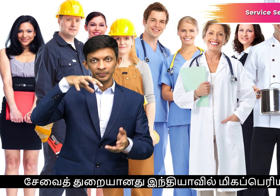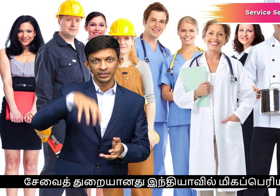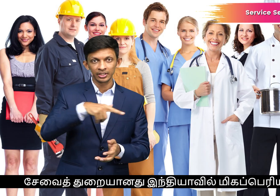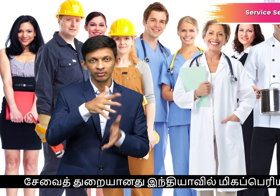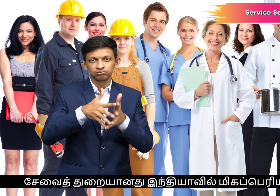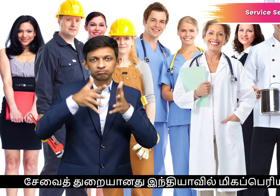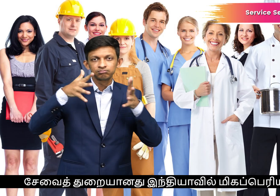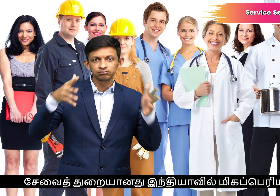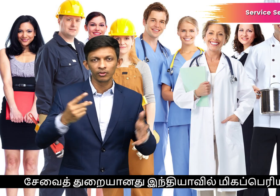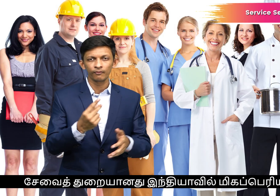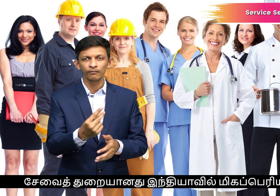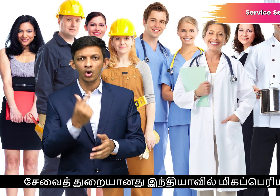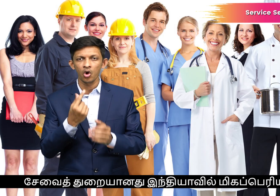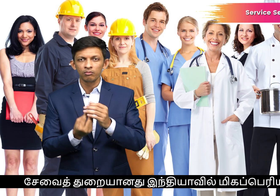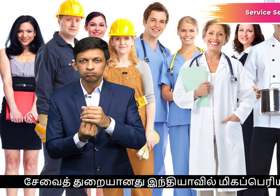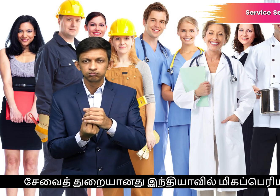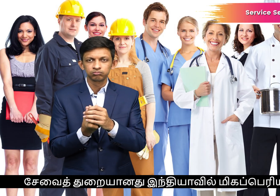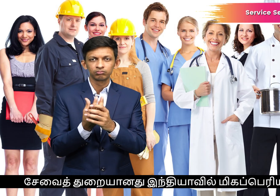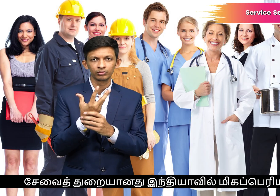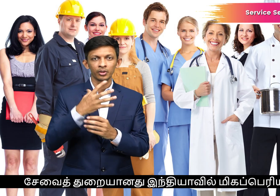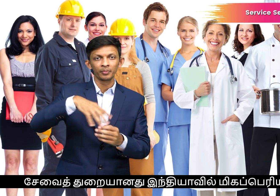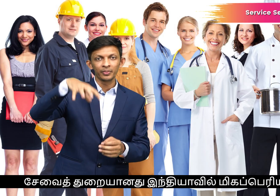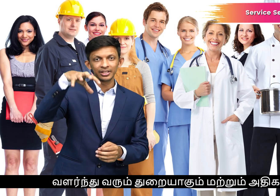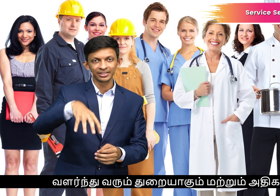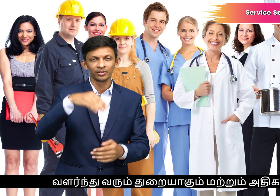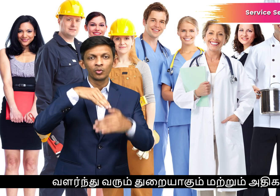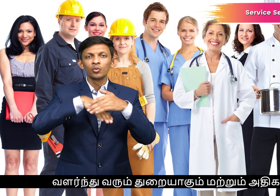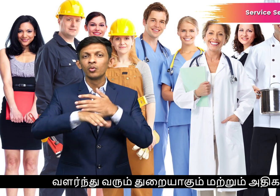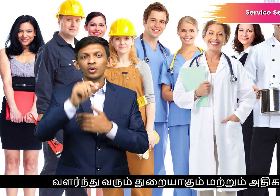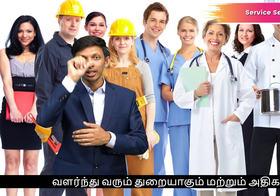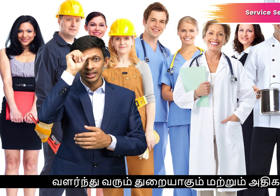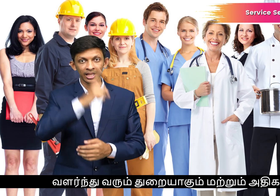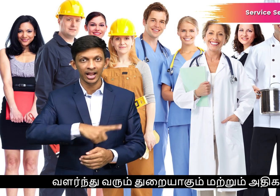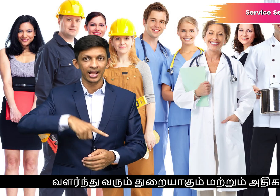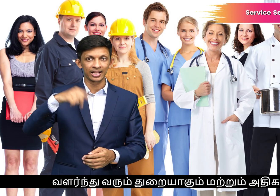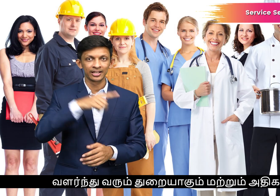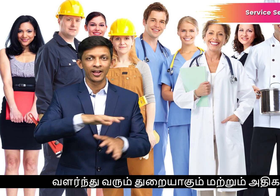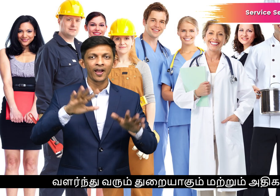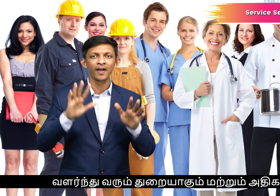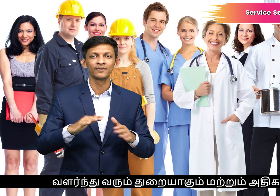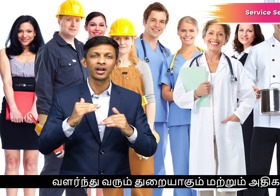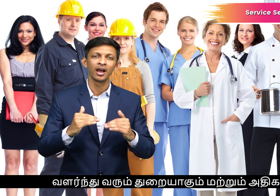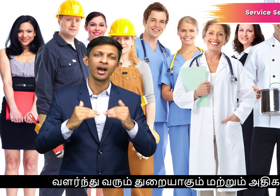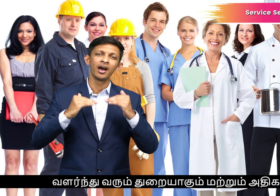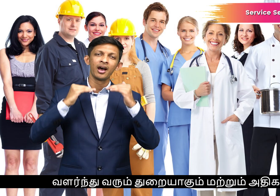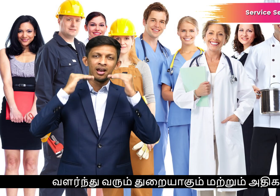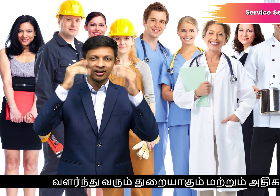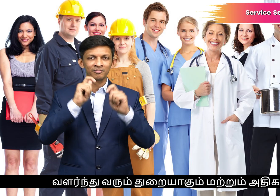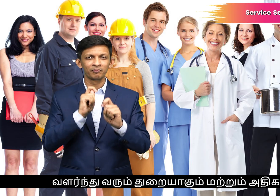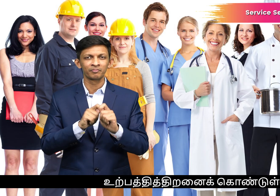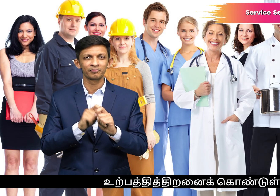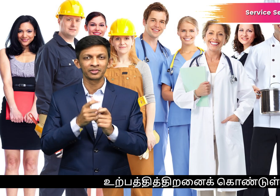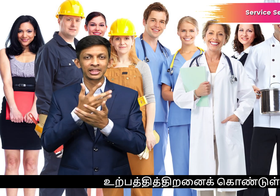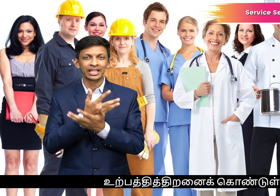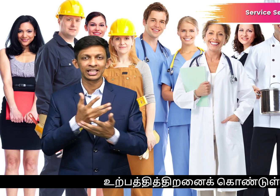சேவைத்துறையானது இந்தியாவில் மிகப்பெரிய மற்றும் வேகமாக வளர்ந்து வரும் துறையாகும் மற்றும் அதிக